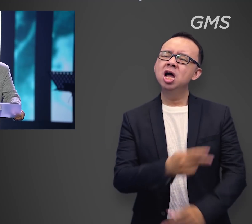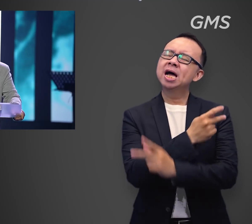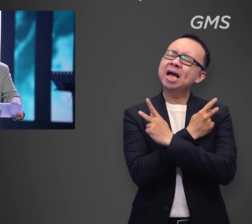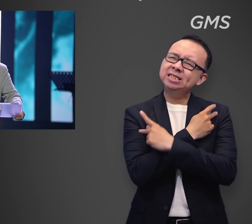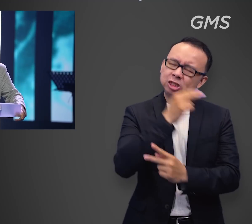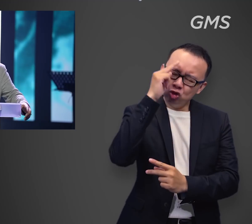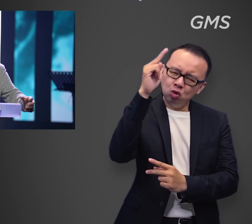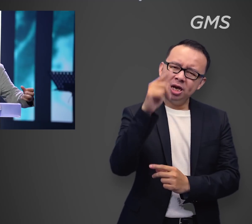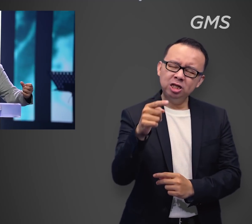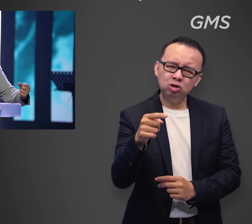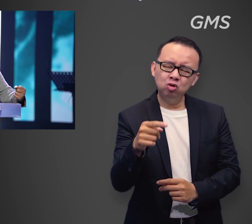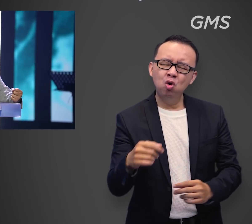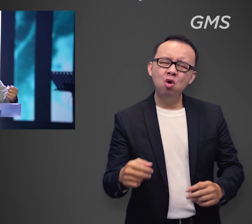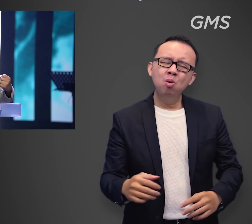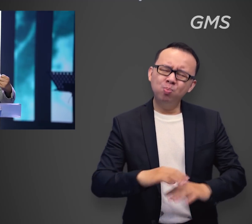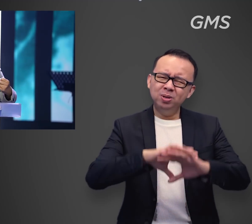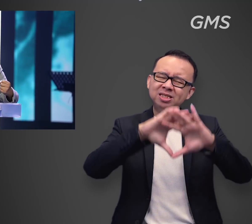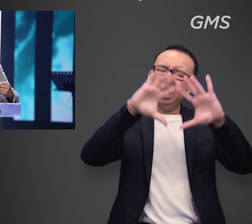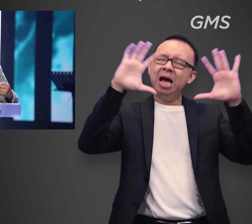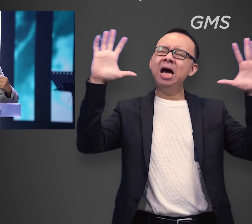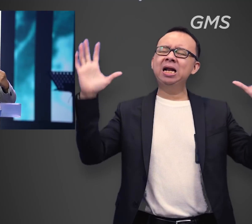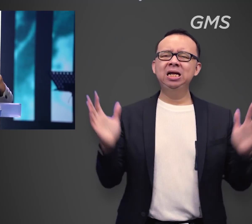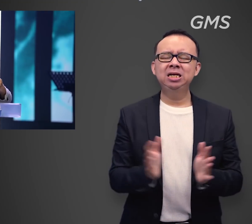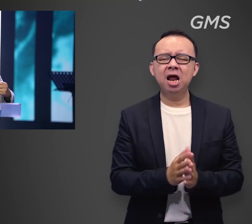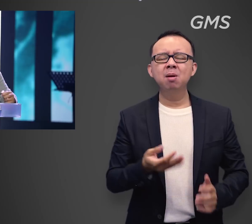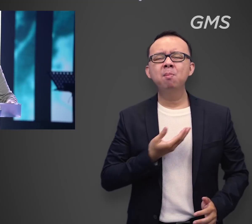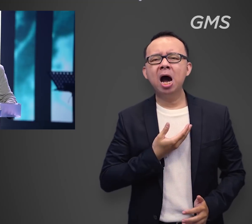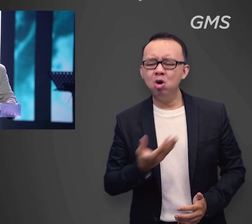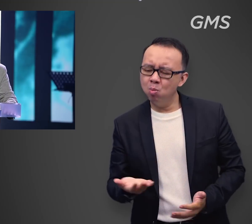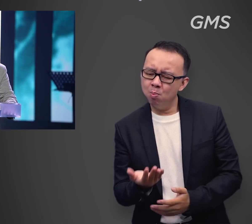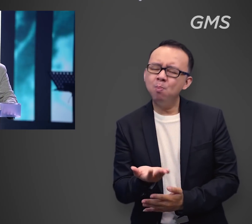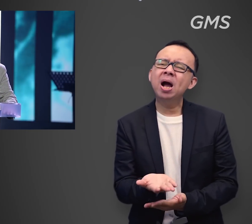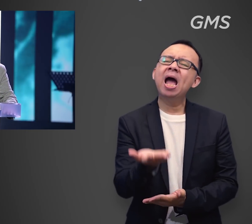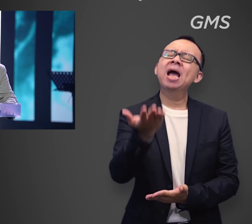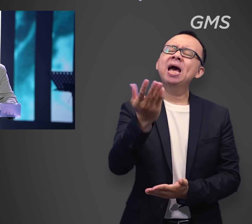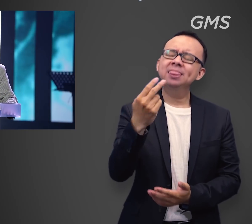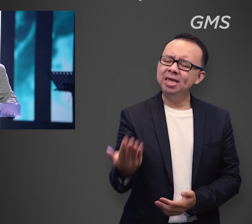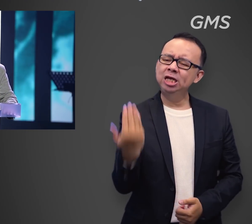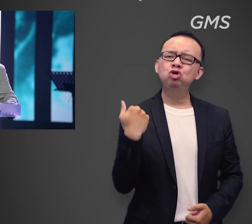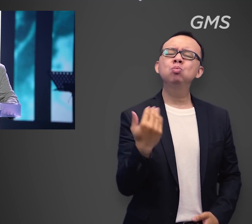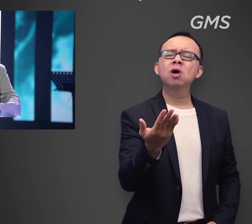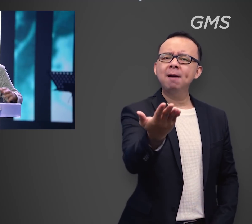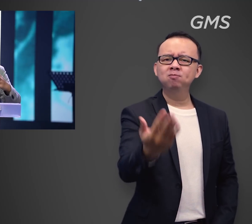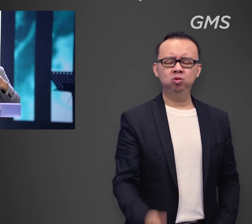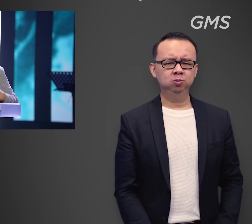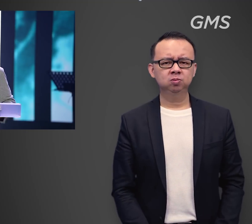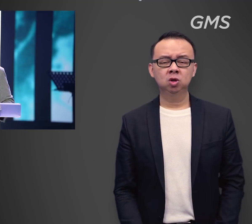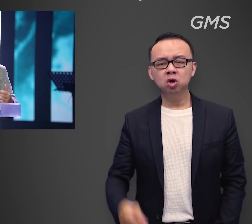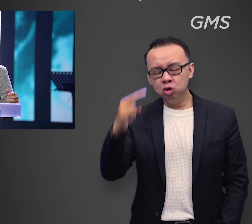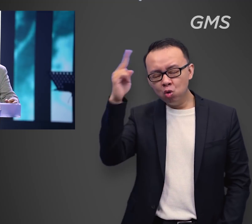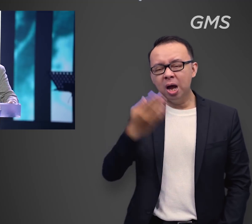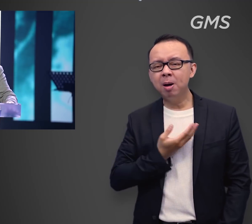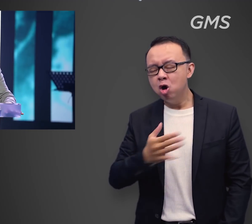besar. Dia ingin mengangkat hidupmu, dia ingin memulihkan keadaanmu. Dia ingin sungguh-sungguh menyucikan